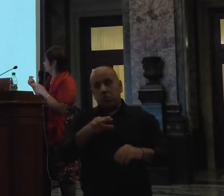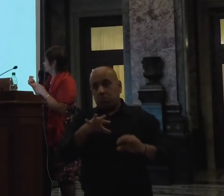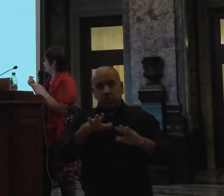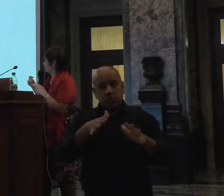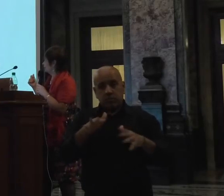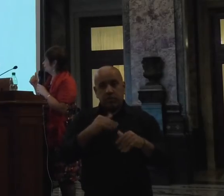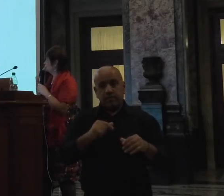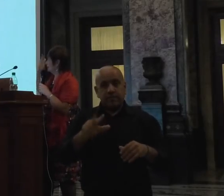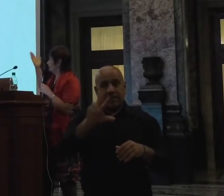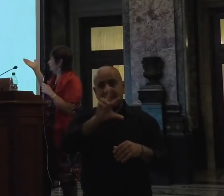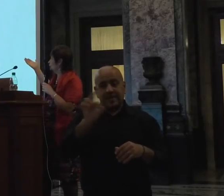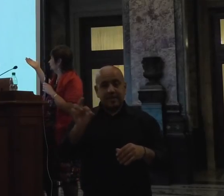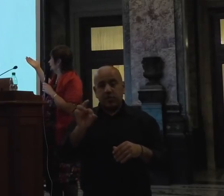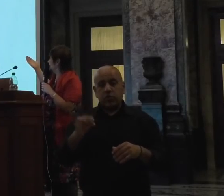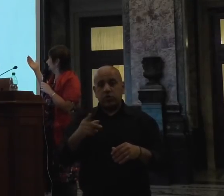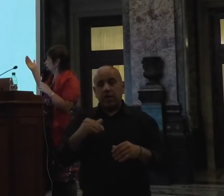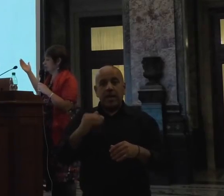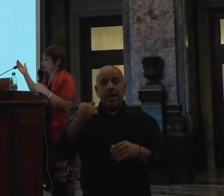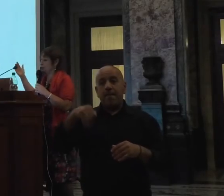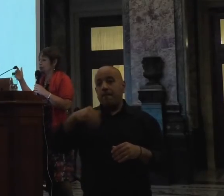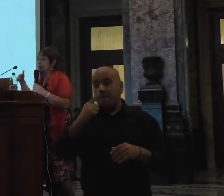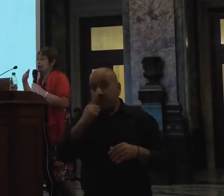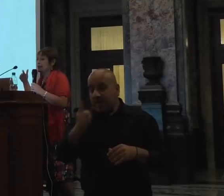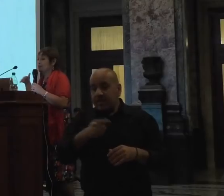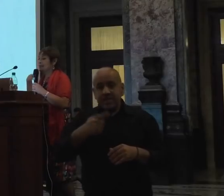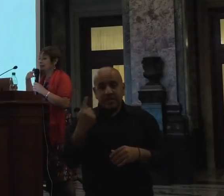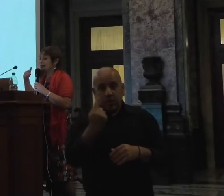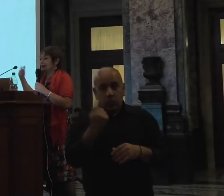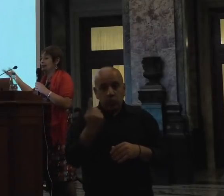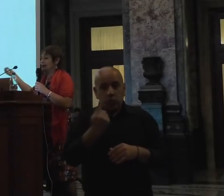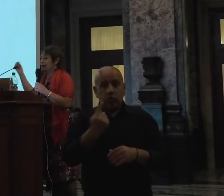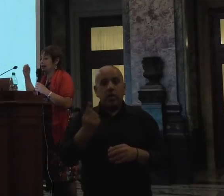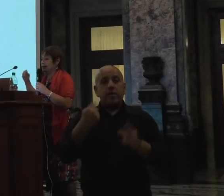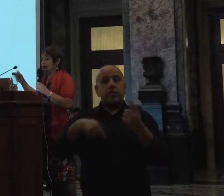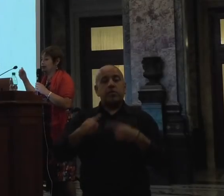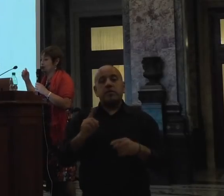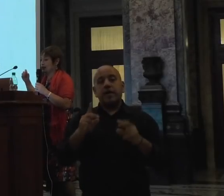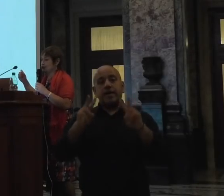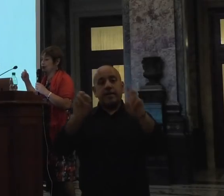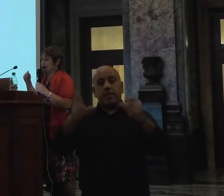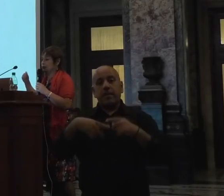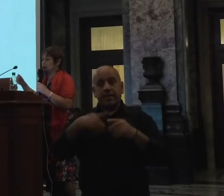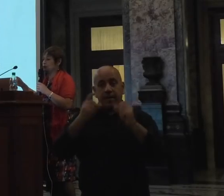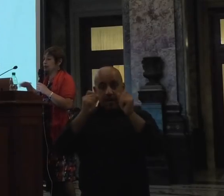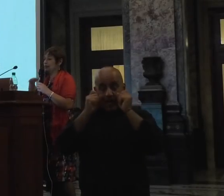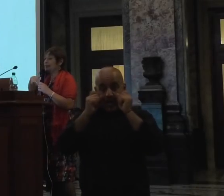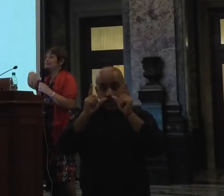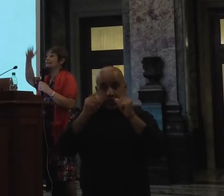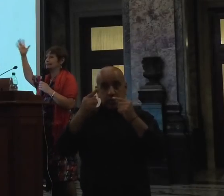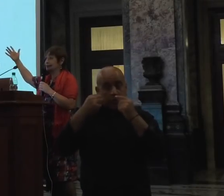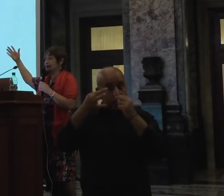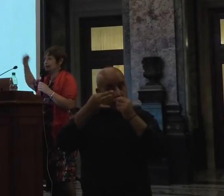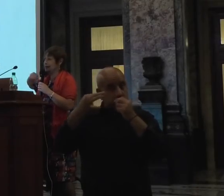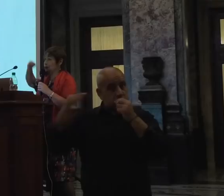aproximadamente 300 milisegundos atender voluntariamente a un sitio, mientras que la atención exógena o involuntaria